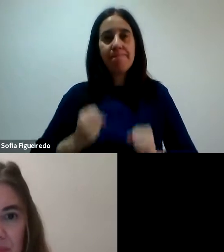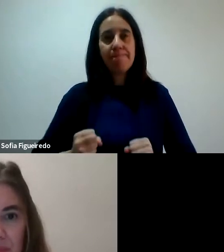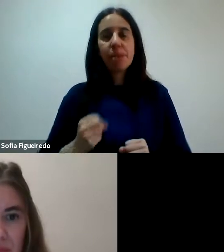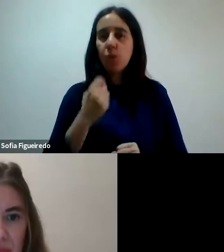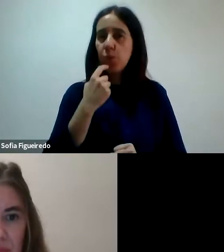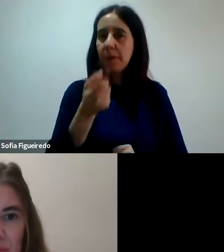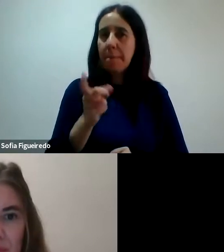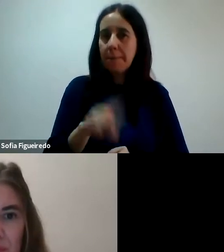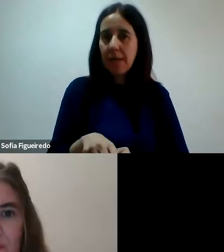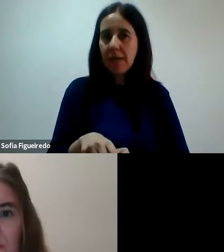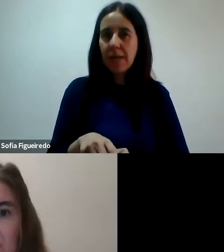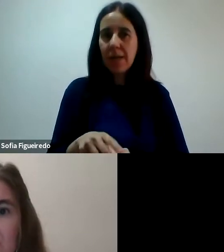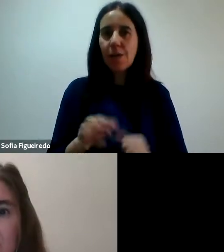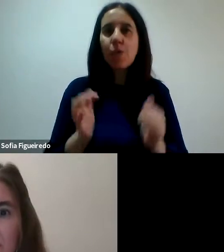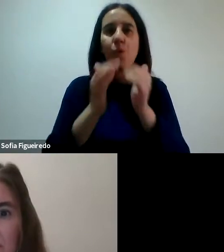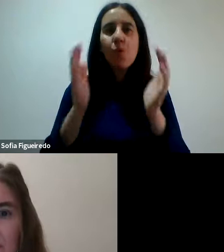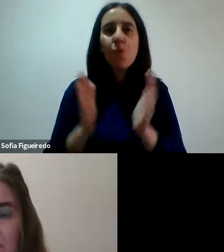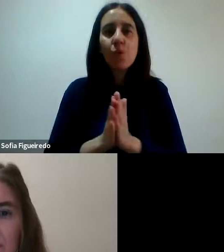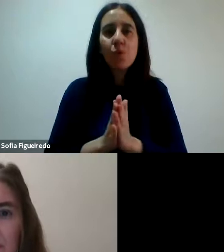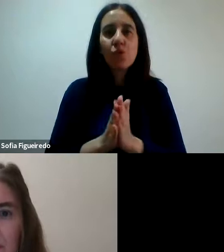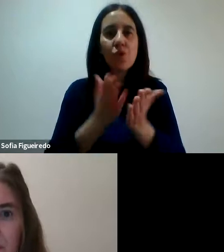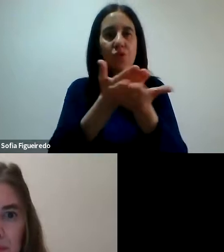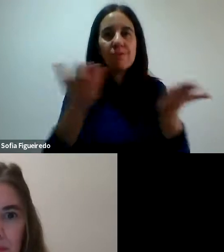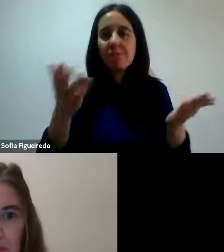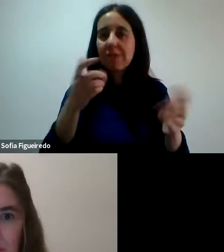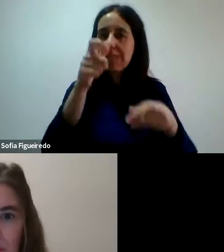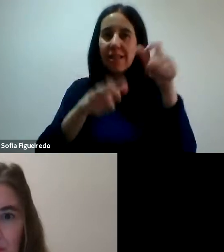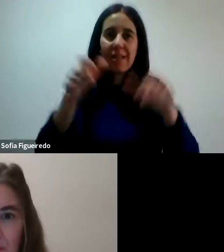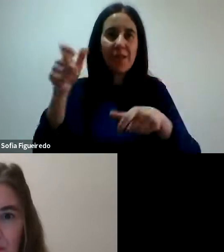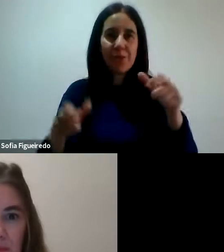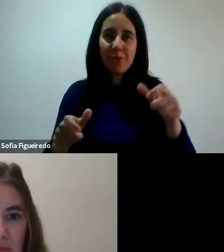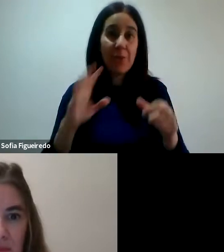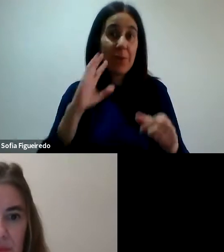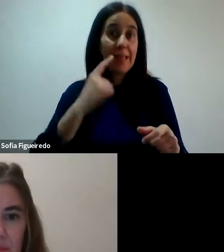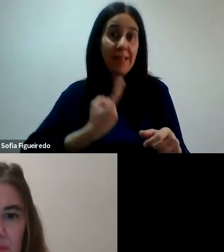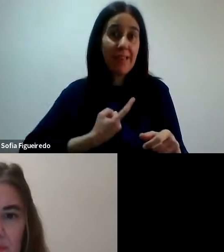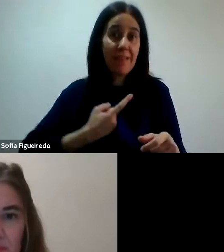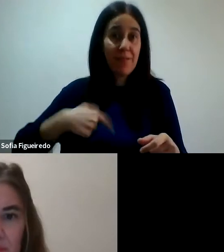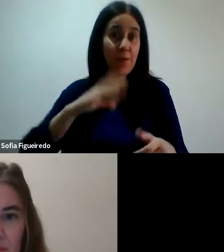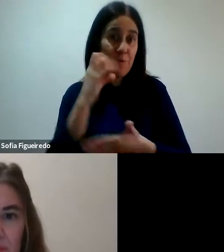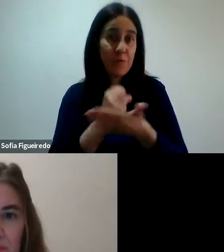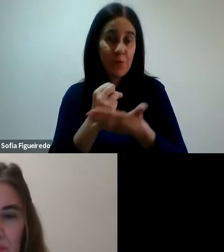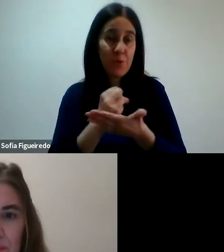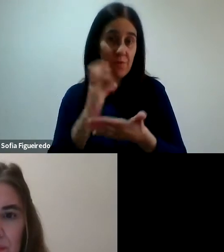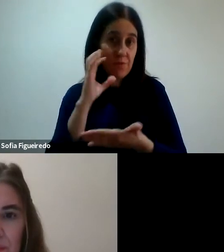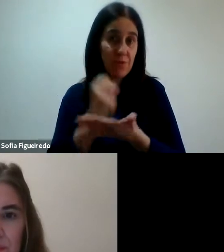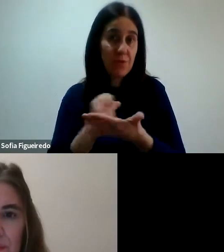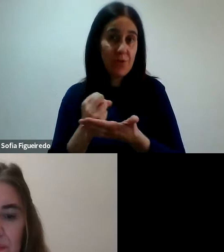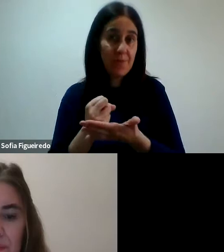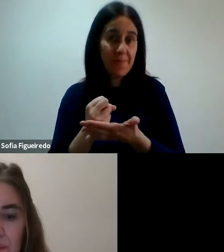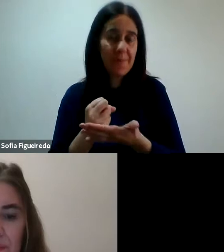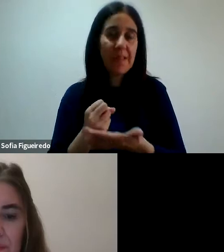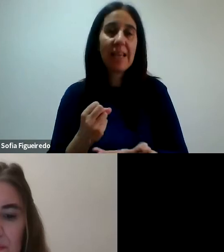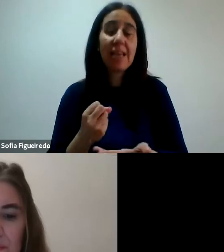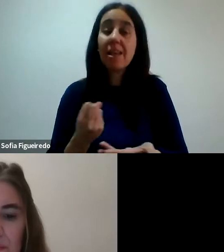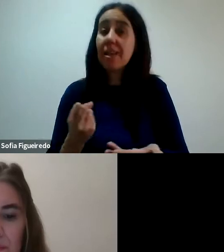dizer isto, que nós todos somos cidadãos. E, portanto, é um dever, os funcionários, como funcionários, temos